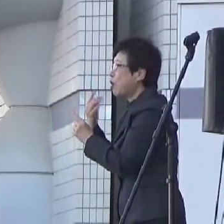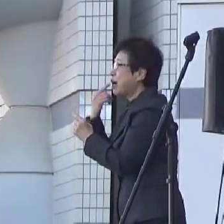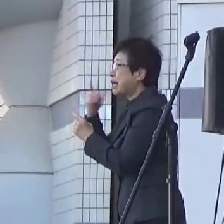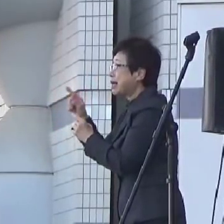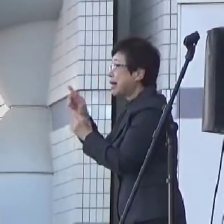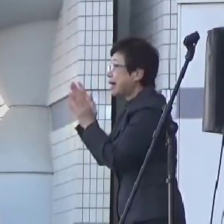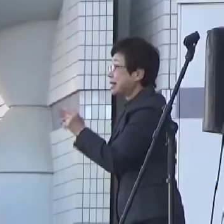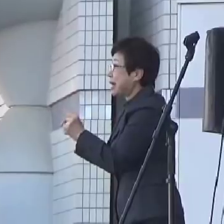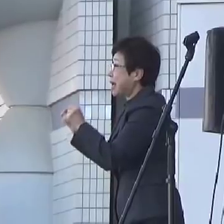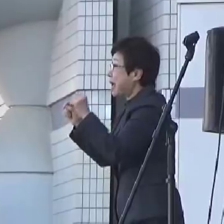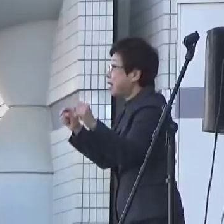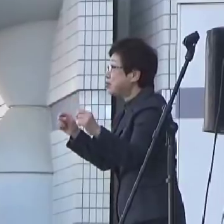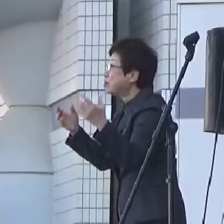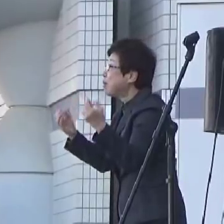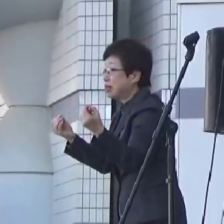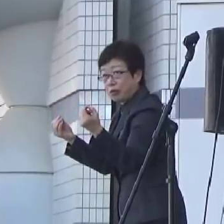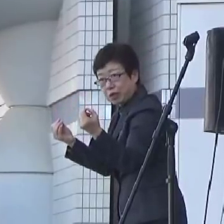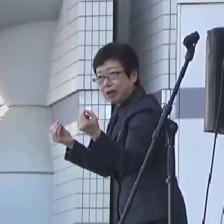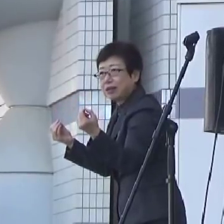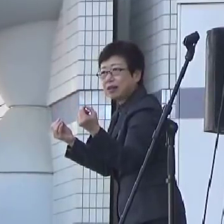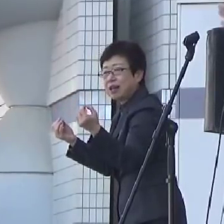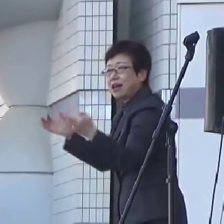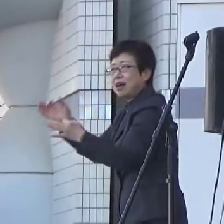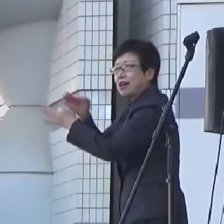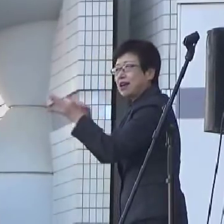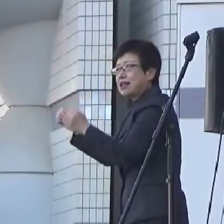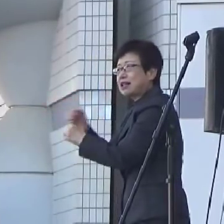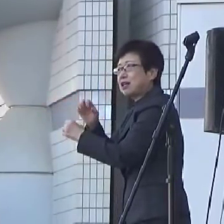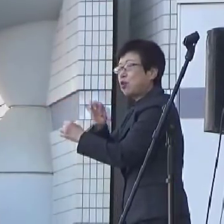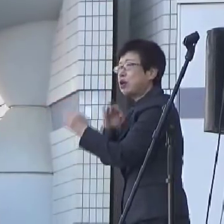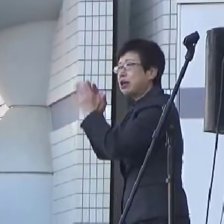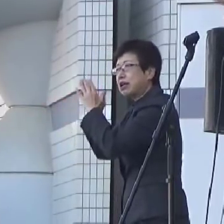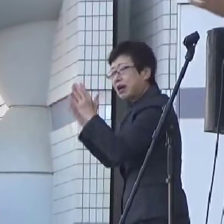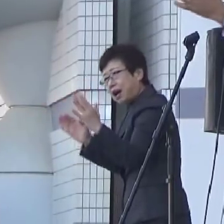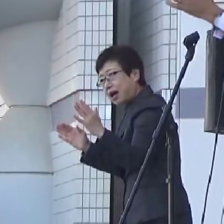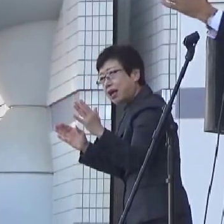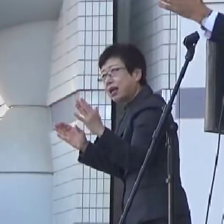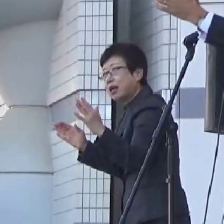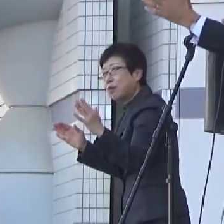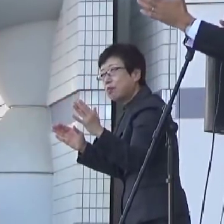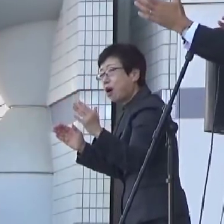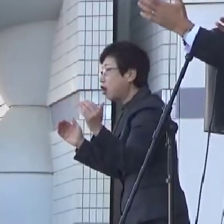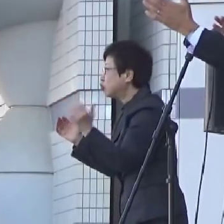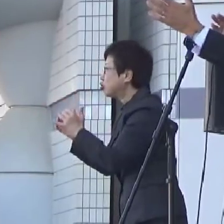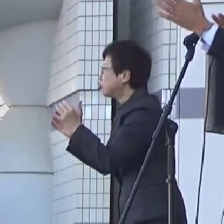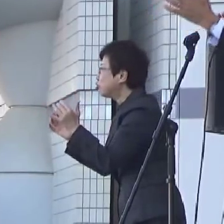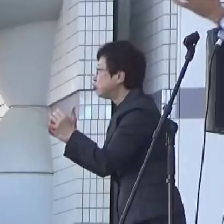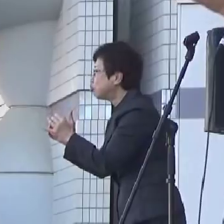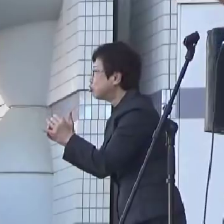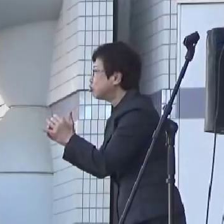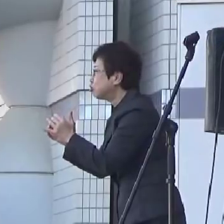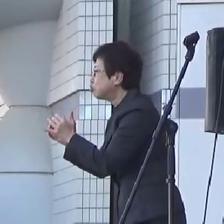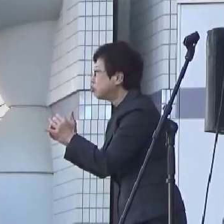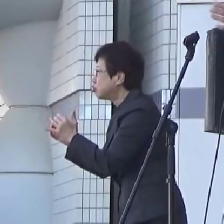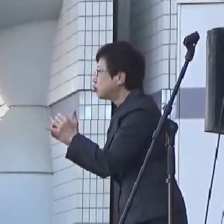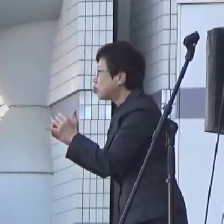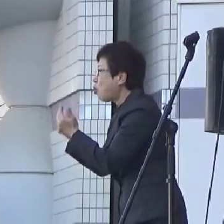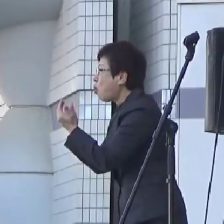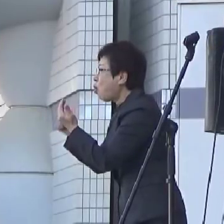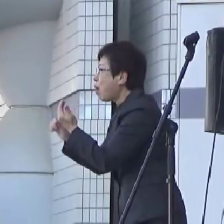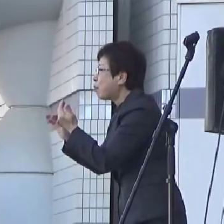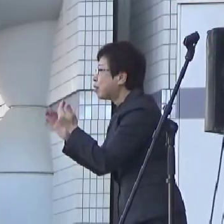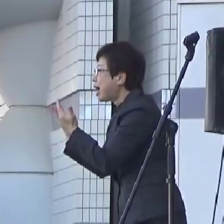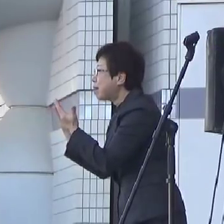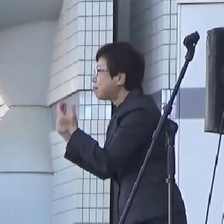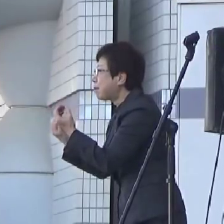長したんですね。で、経済産業委員会はですね何の審議する法案もなくて1ヶ月